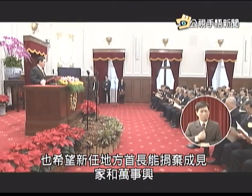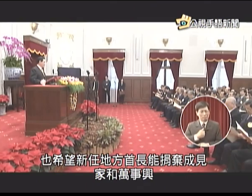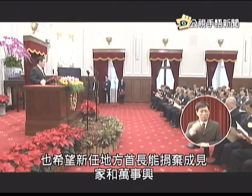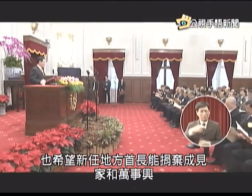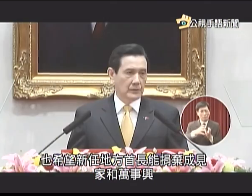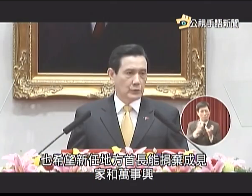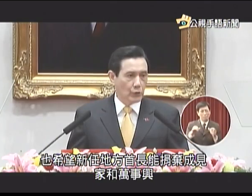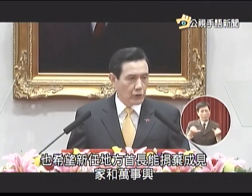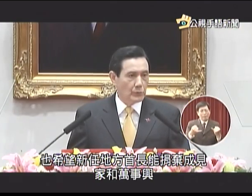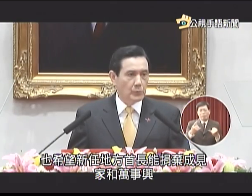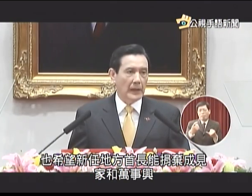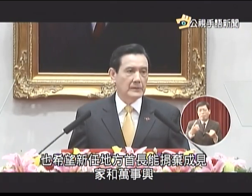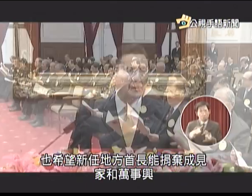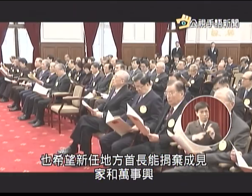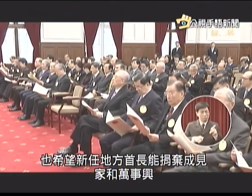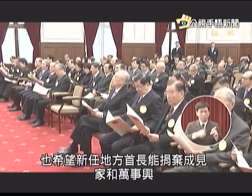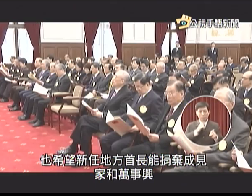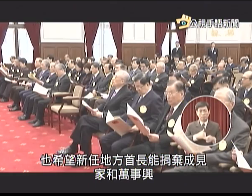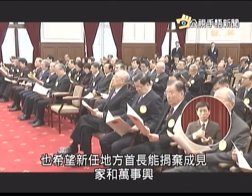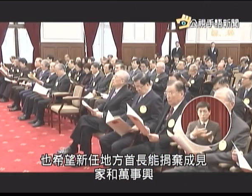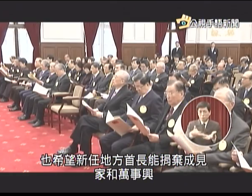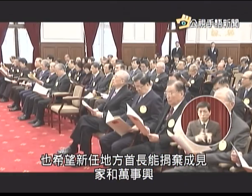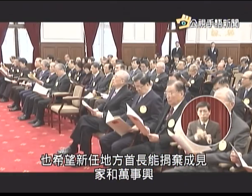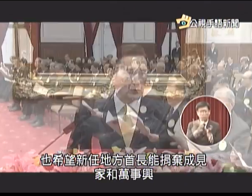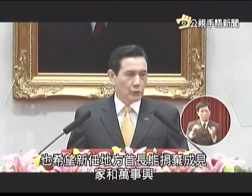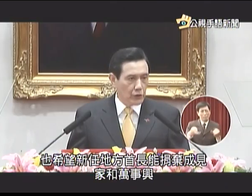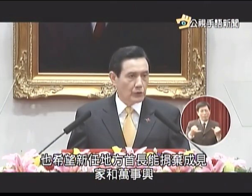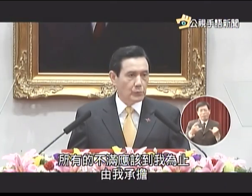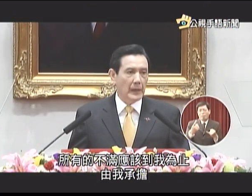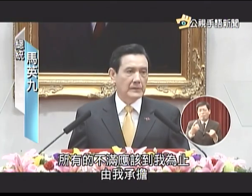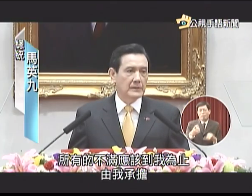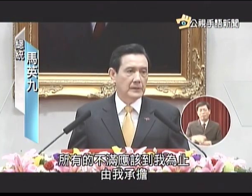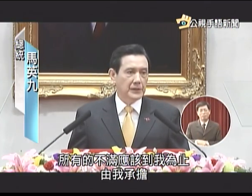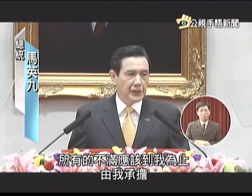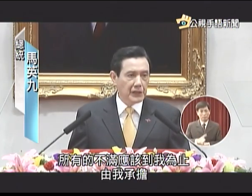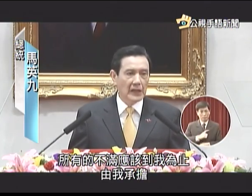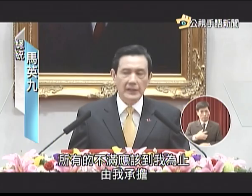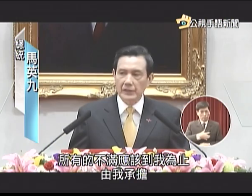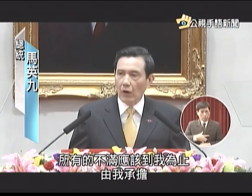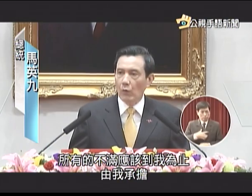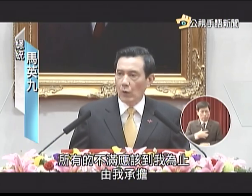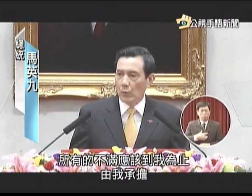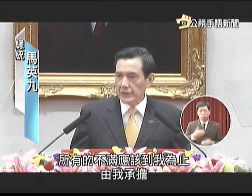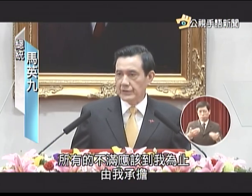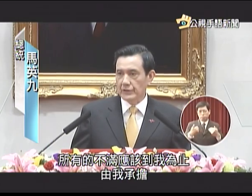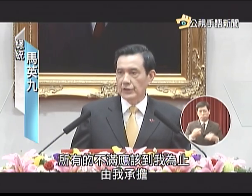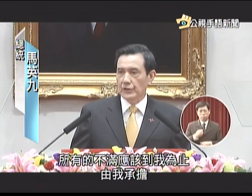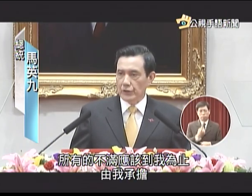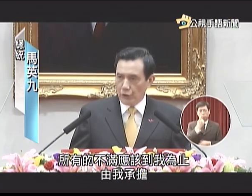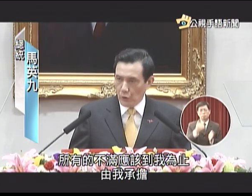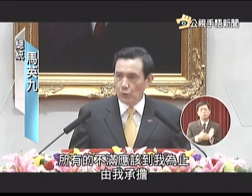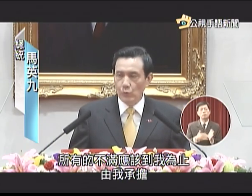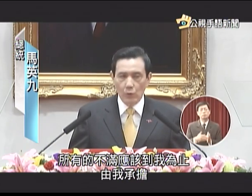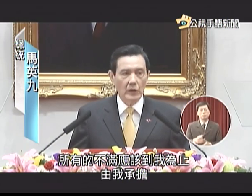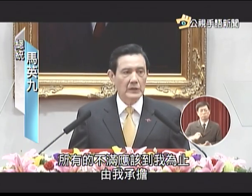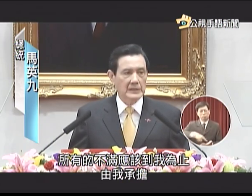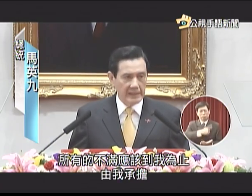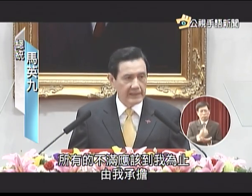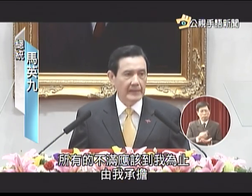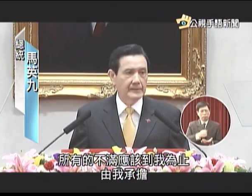长能捐弃成见，家和万事兴。 所有的不满应该到我为止，由我承担。